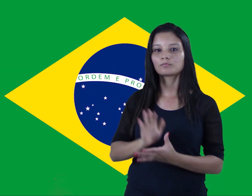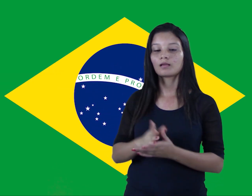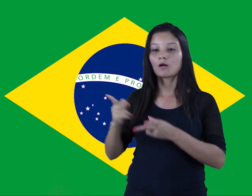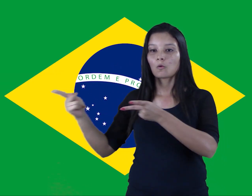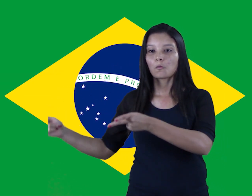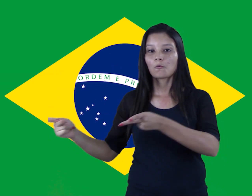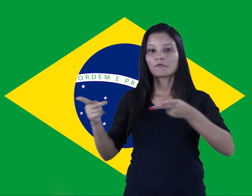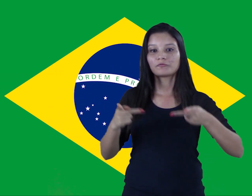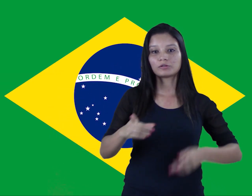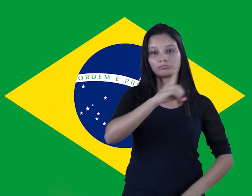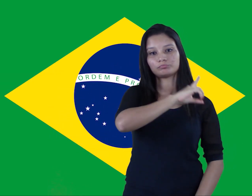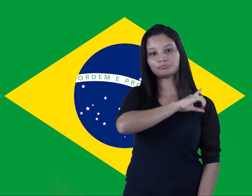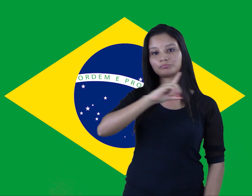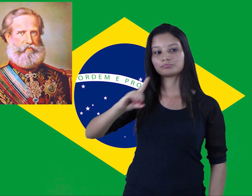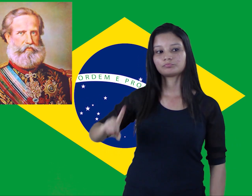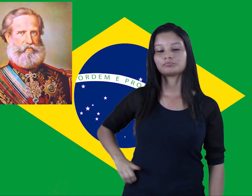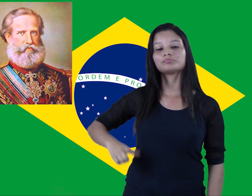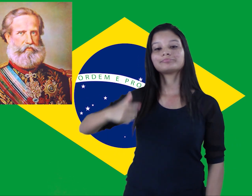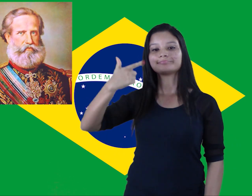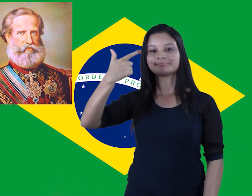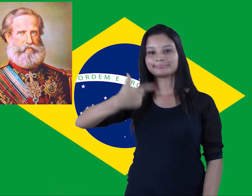a convite do imperador Dom Pedro II.